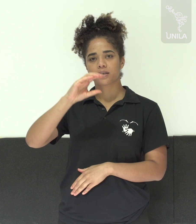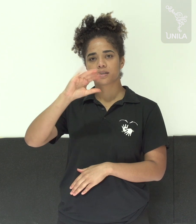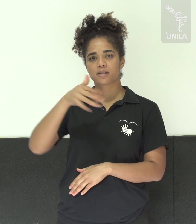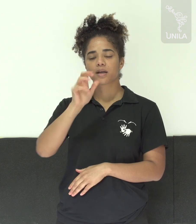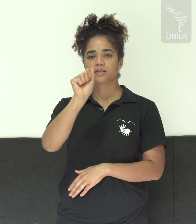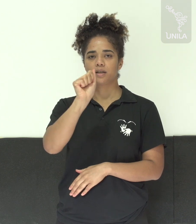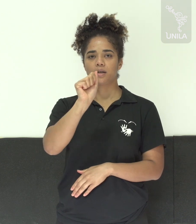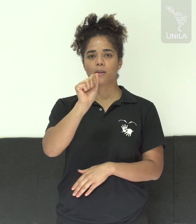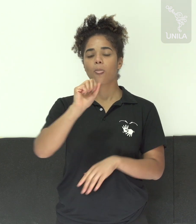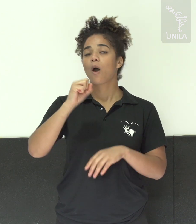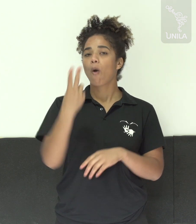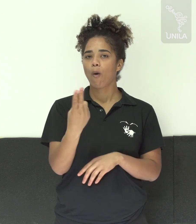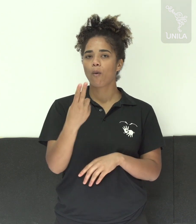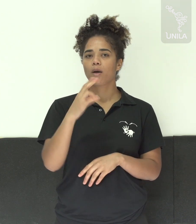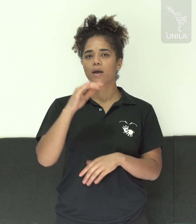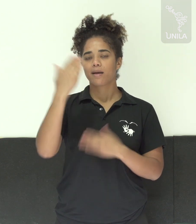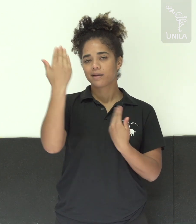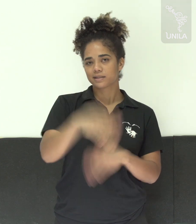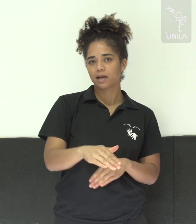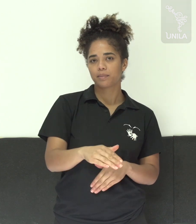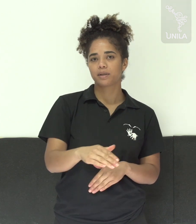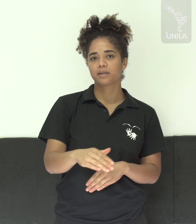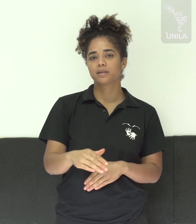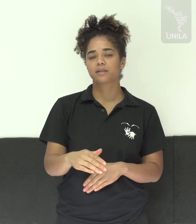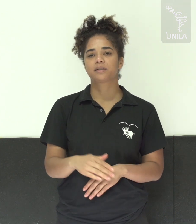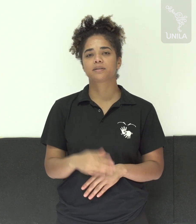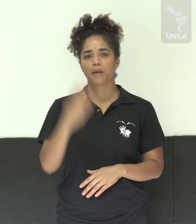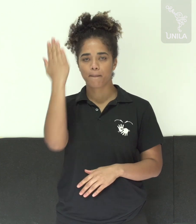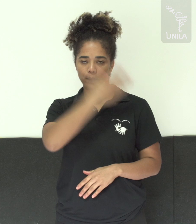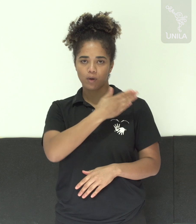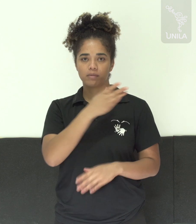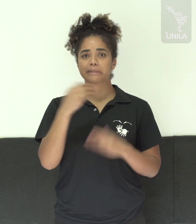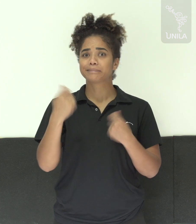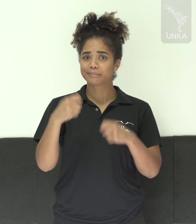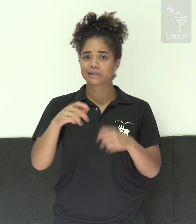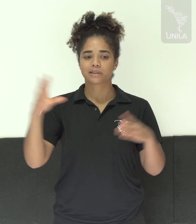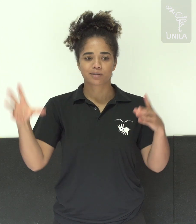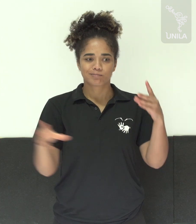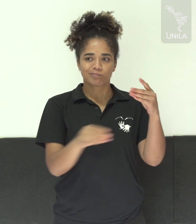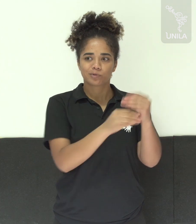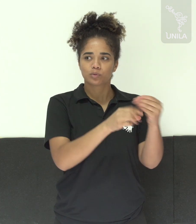pelos sistemas estaduais de ensino, deverá anexar a documentação correspondente.